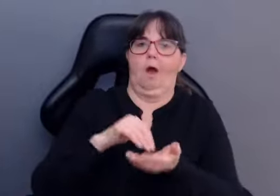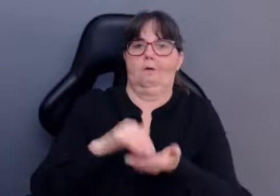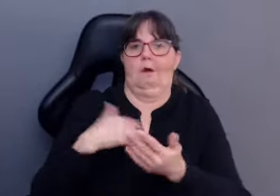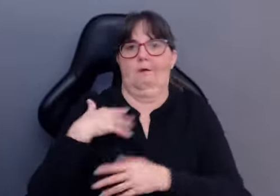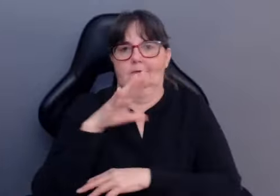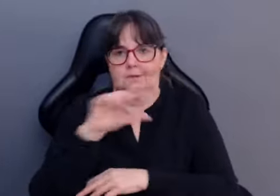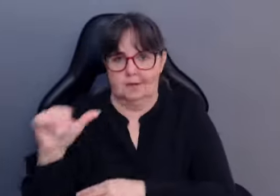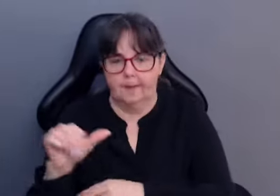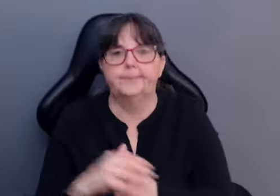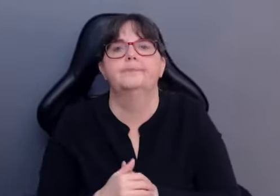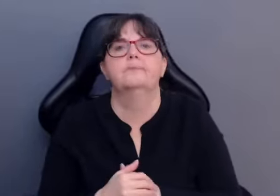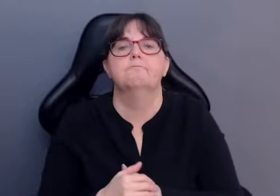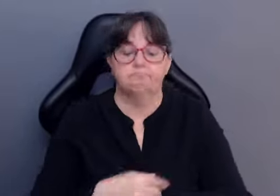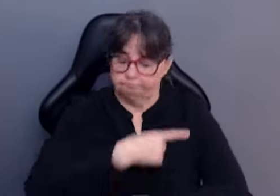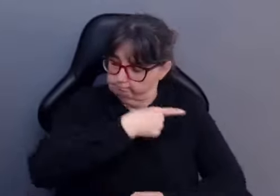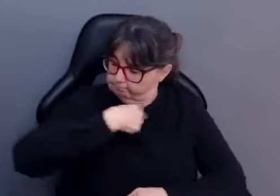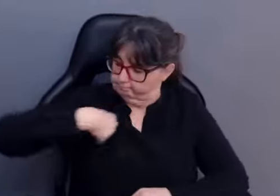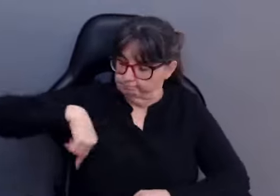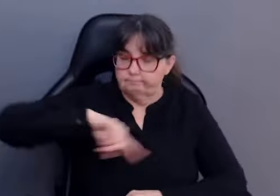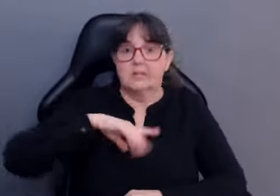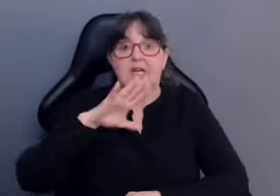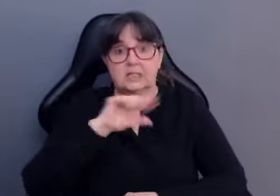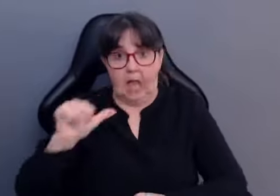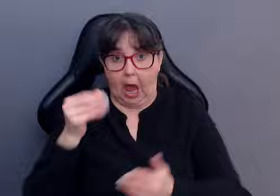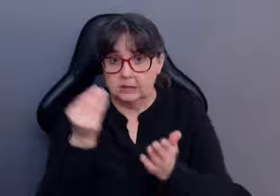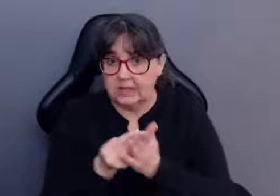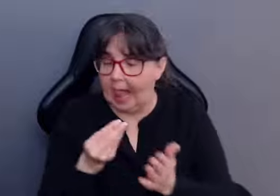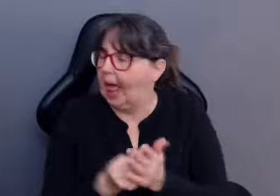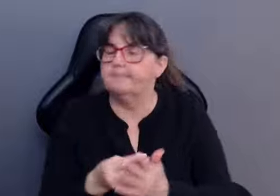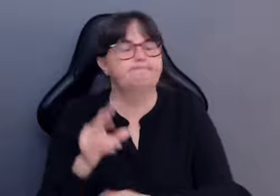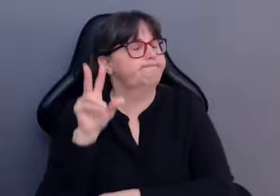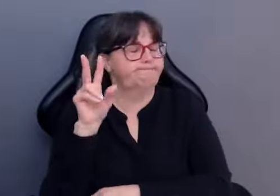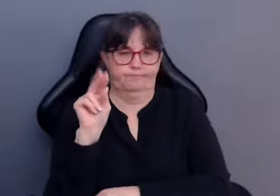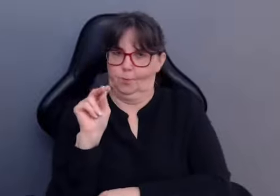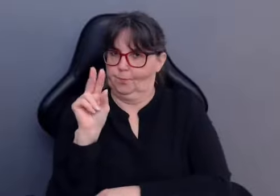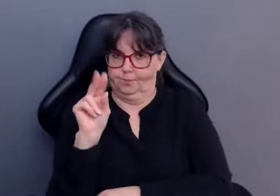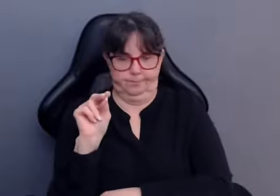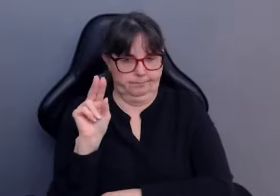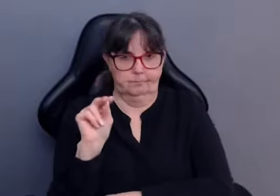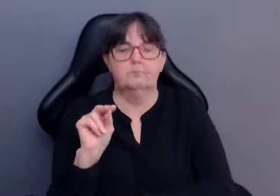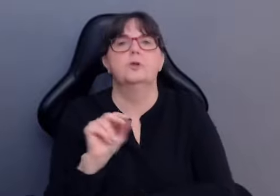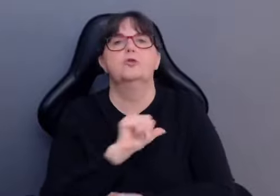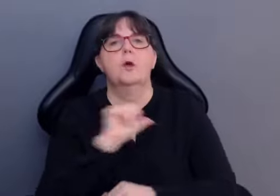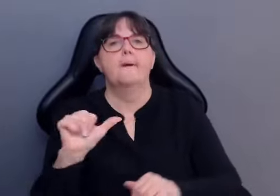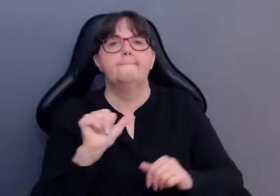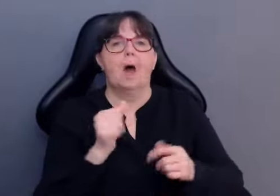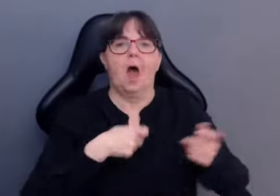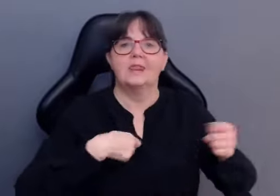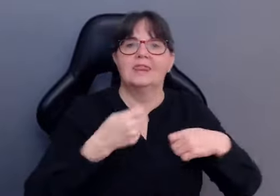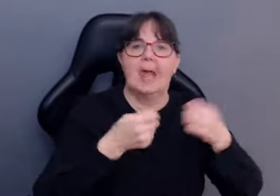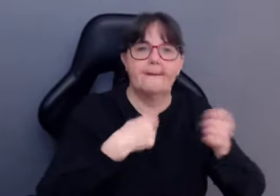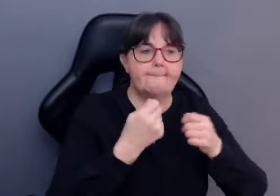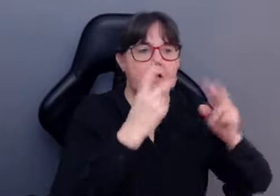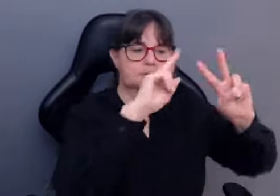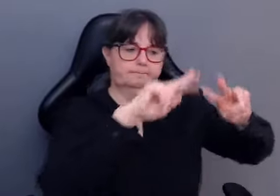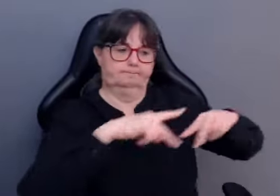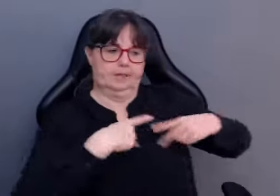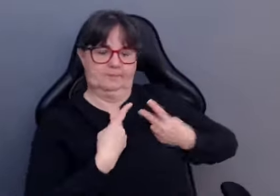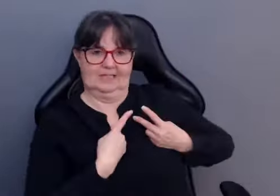d'administration ne sont pas rémunérés. Seules les dépenses autorisées pour l'organisme sont